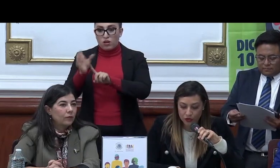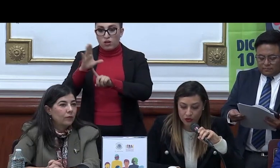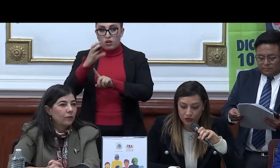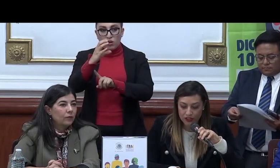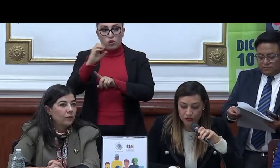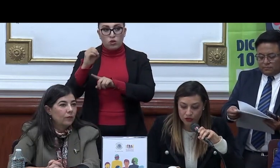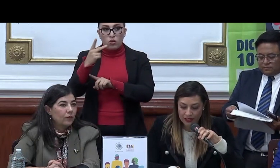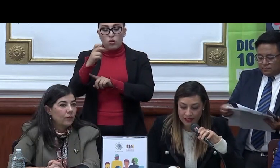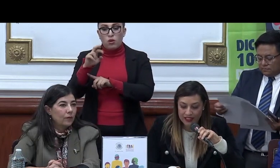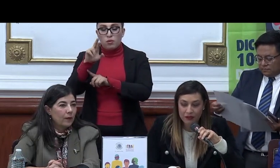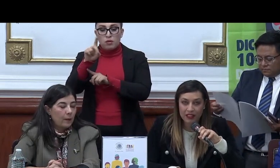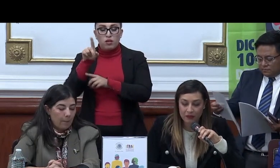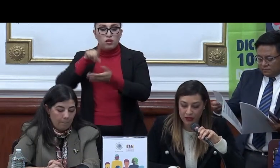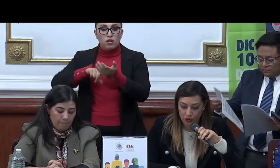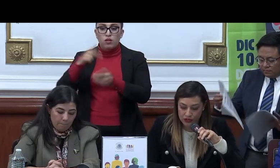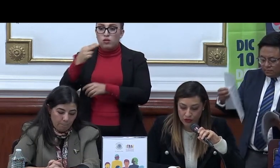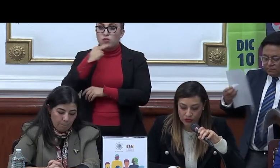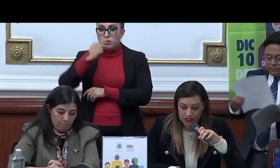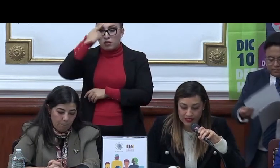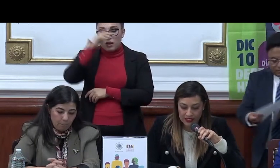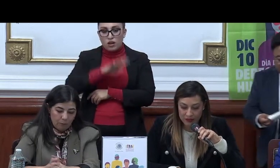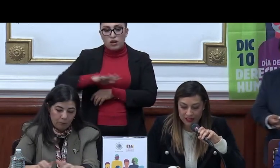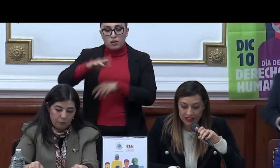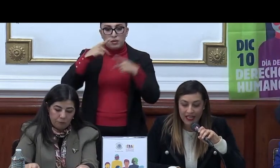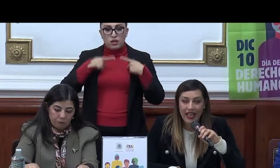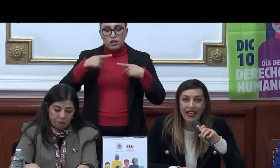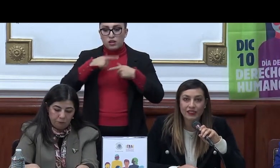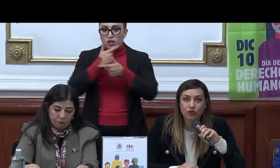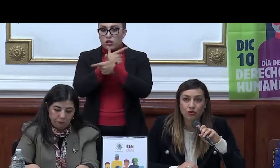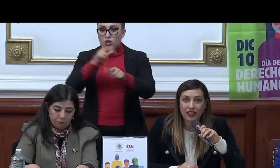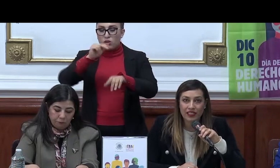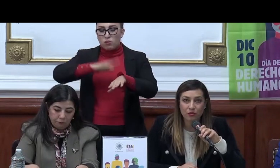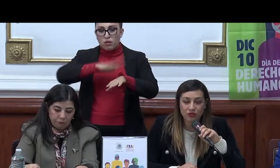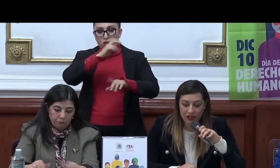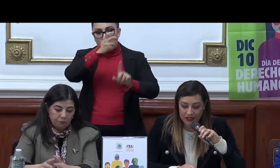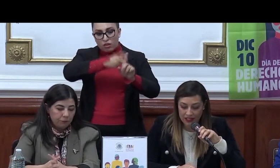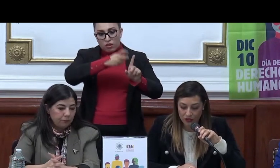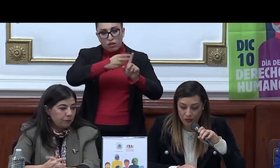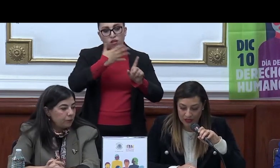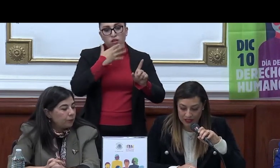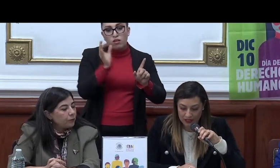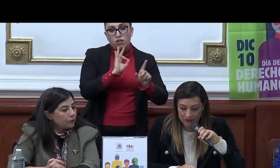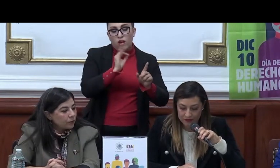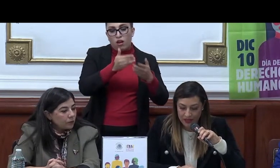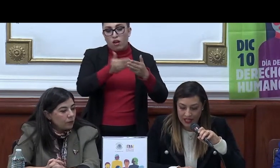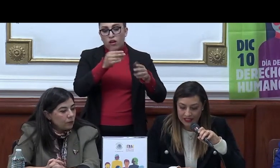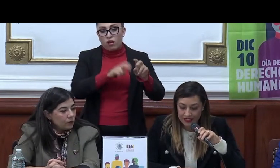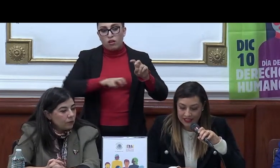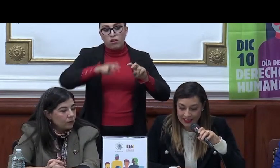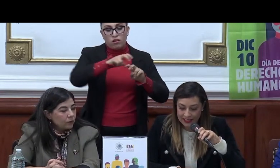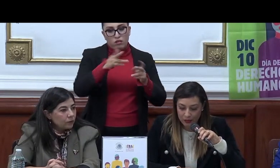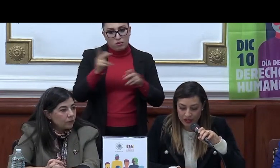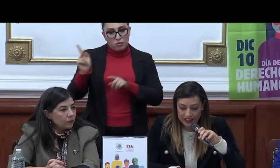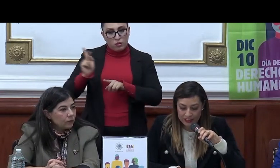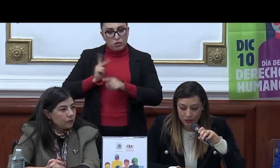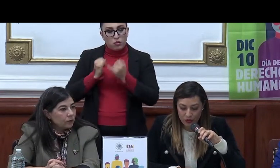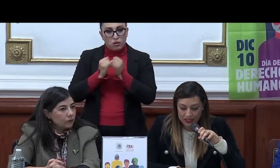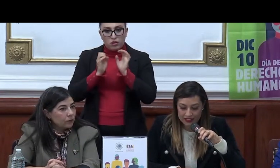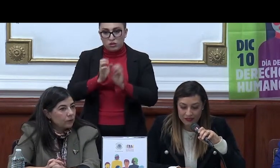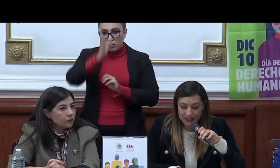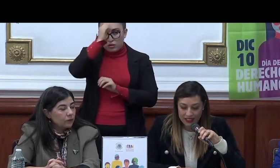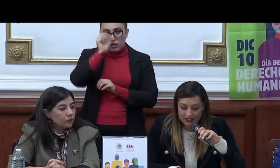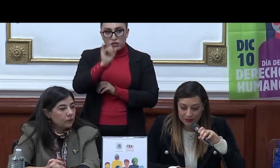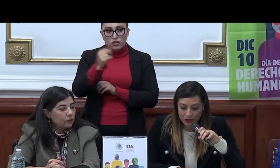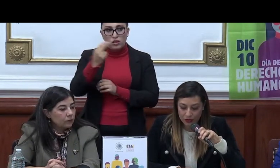que construir una sociedad libre de prejuicios y estigmas es una responsabilidad compartida. Se requiere de políticas